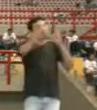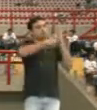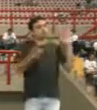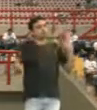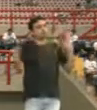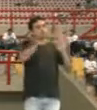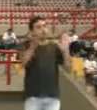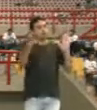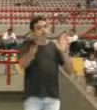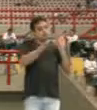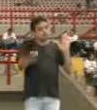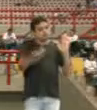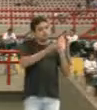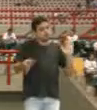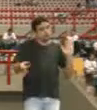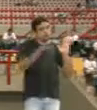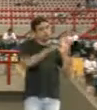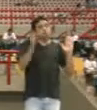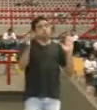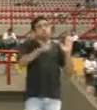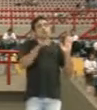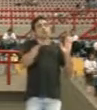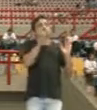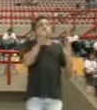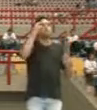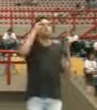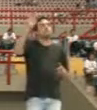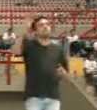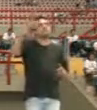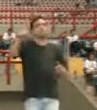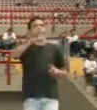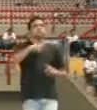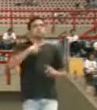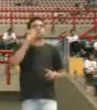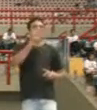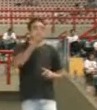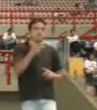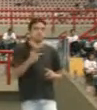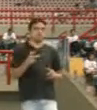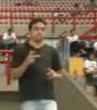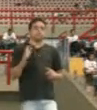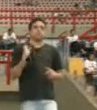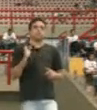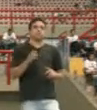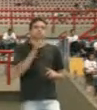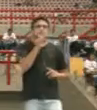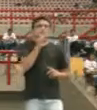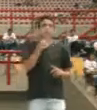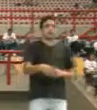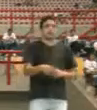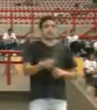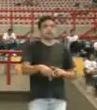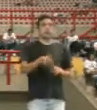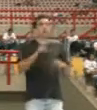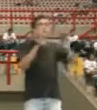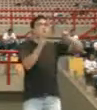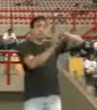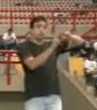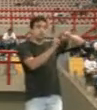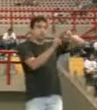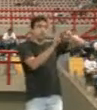que é um repertório literário? Imagine que eu esteja falando das condições do nosso sistema